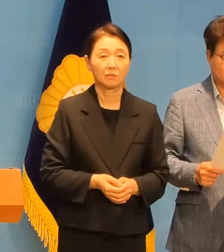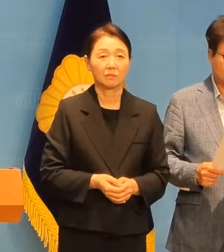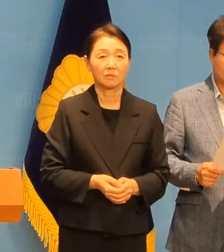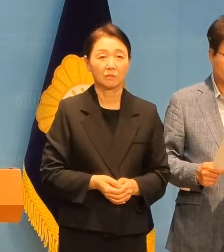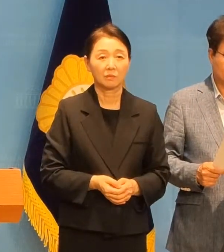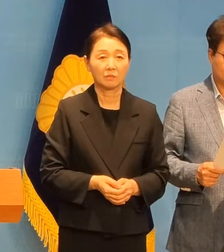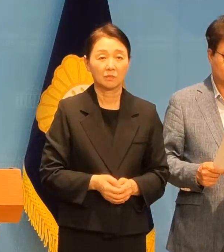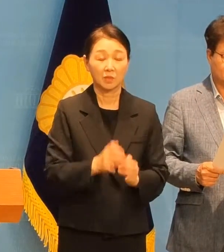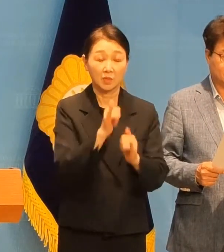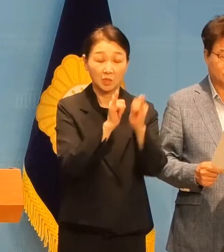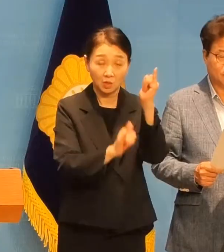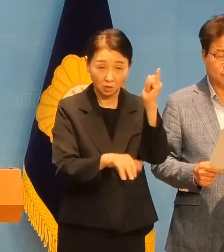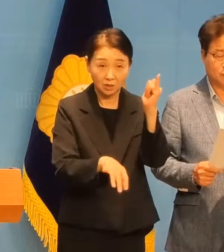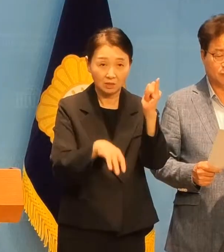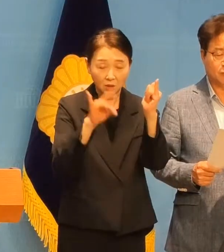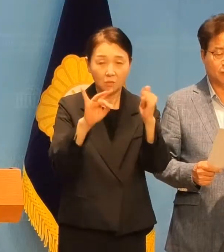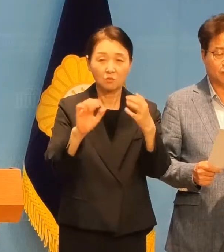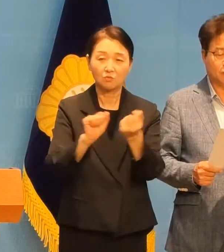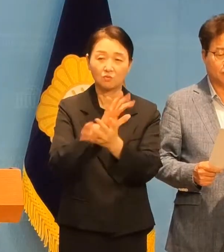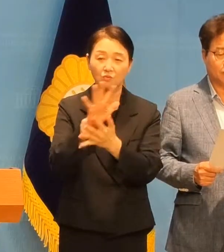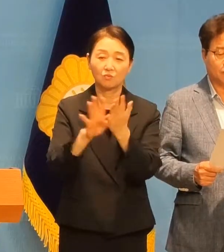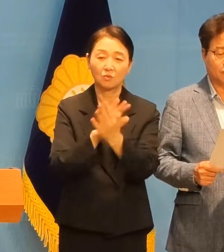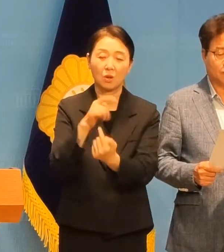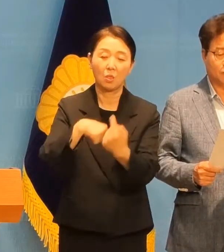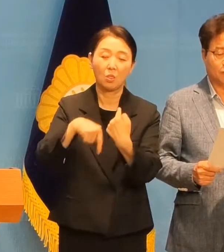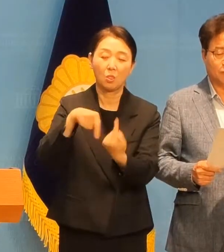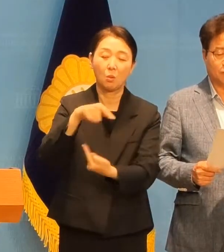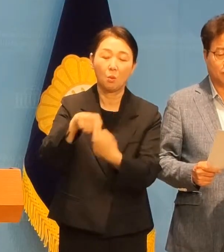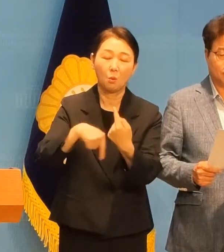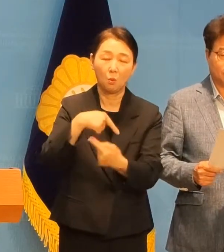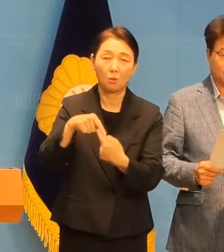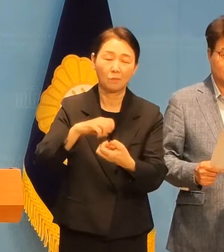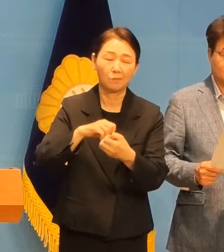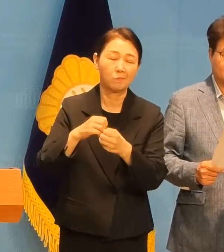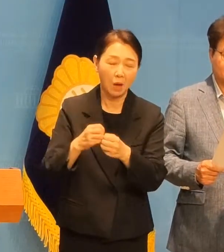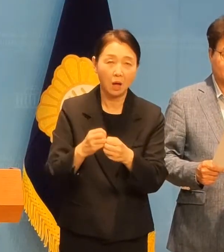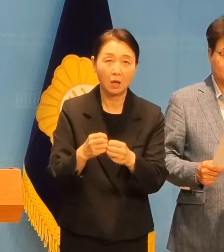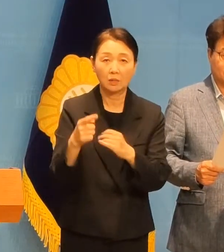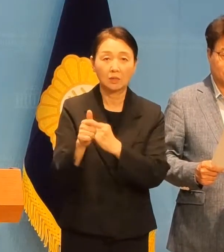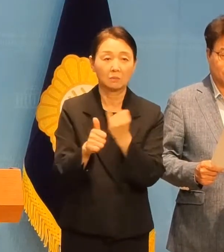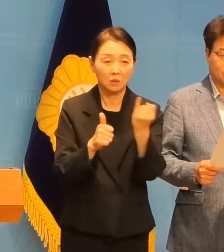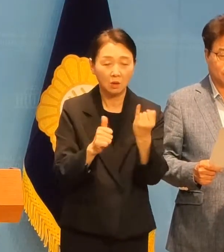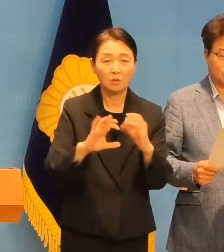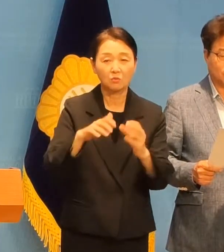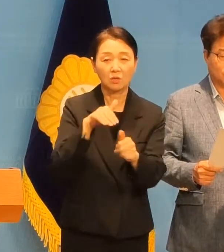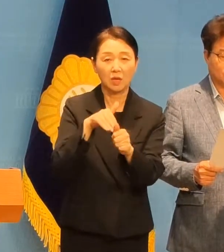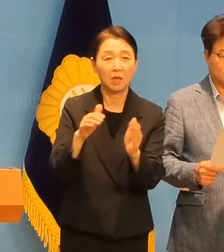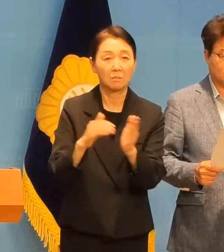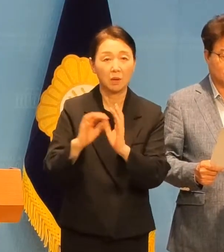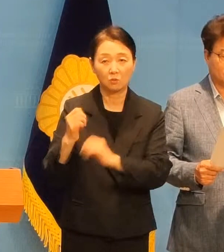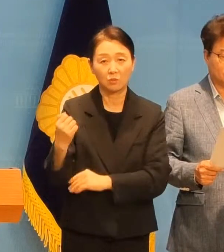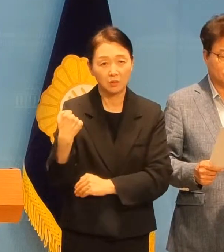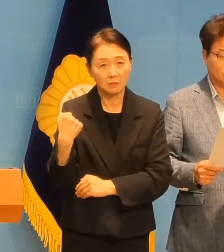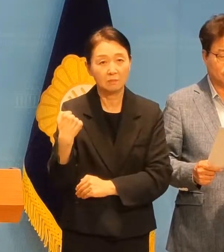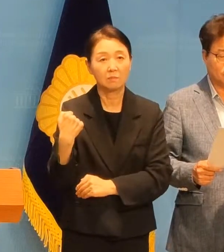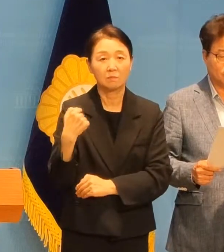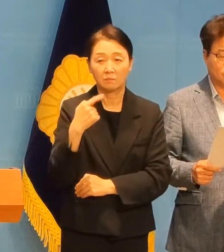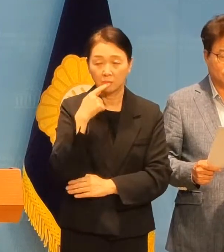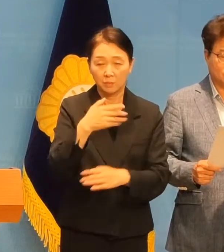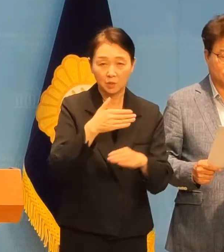탄군 이래 최대 국정농단 사건인 김건희의 전방위적인 국정 개입 또한 국힘의